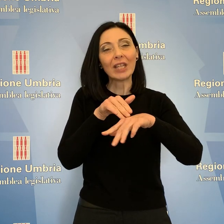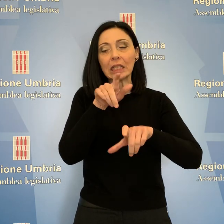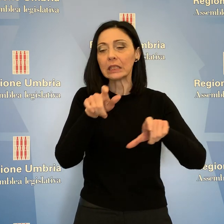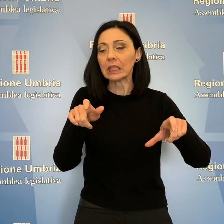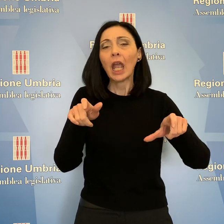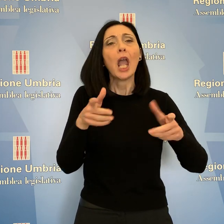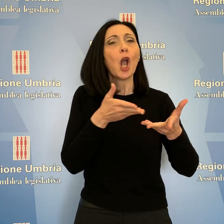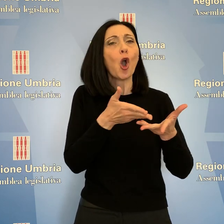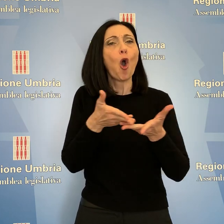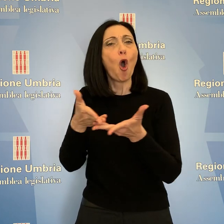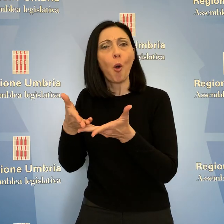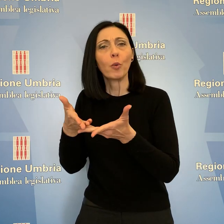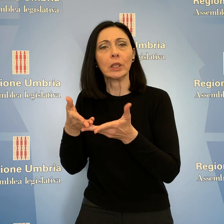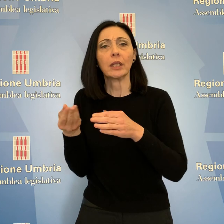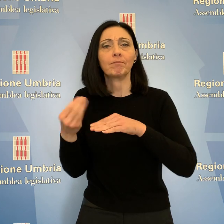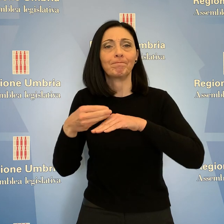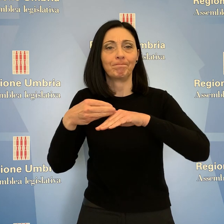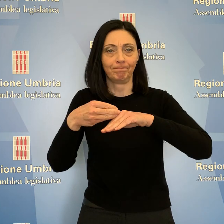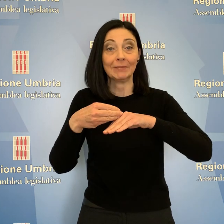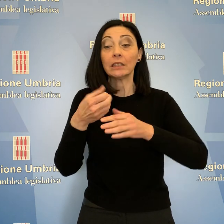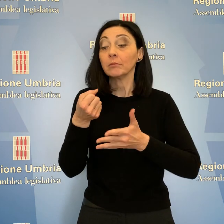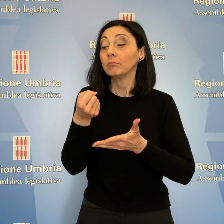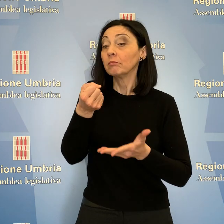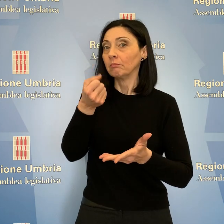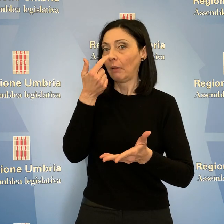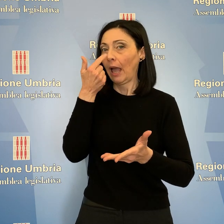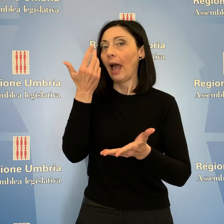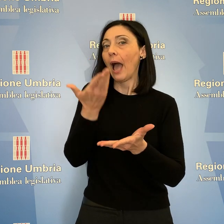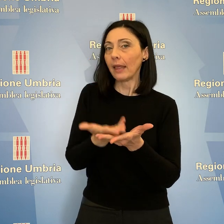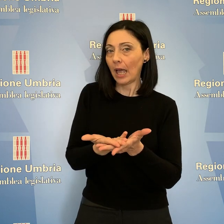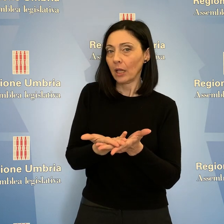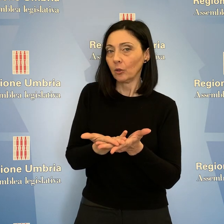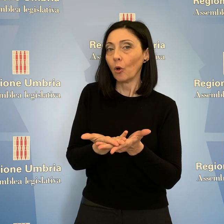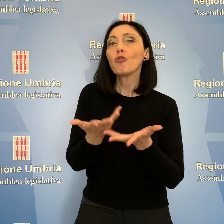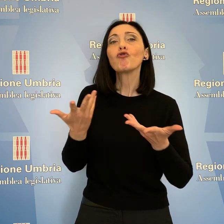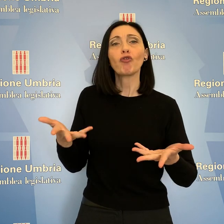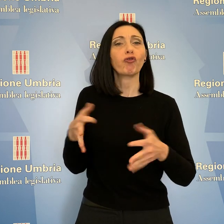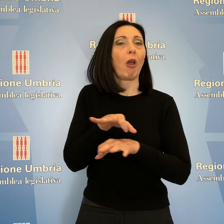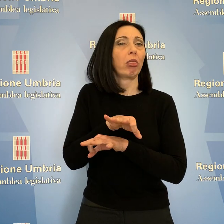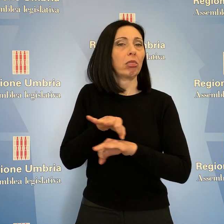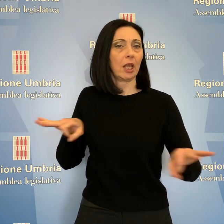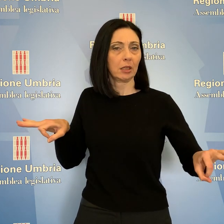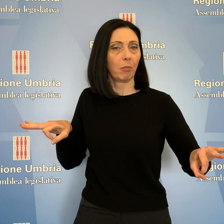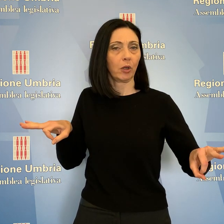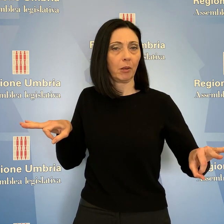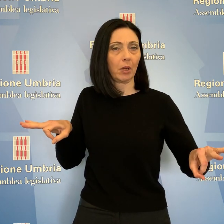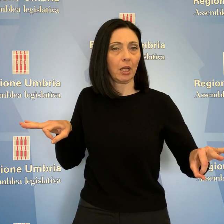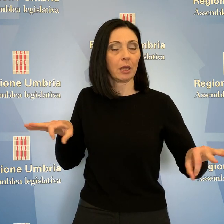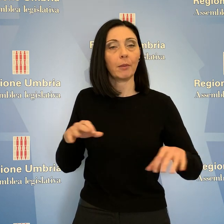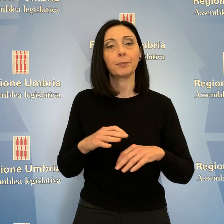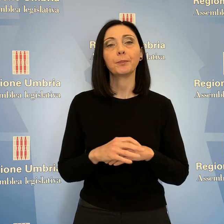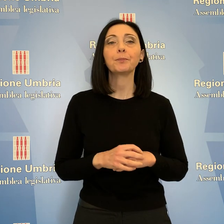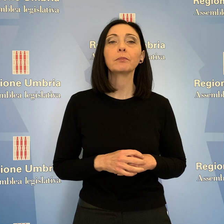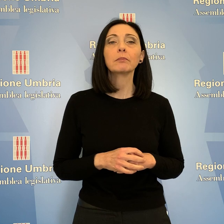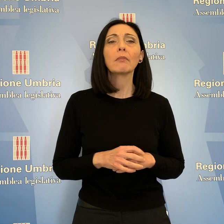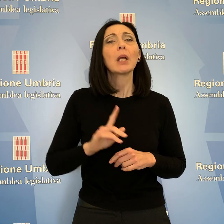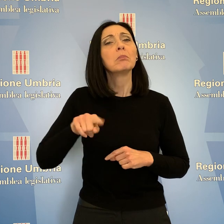servizi alla comunità risorse economiche adeguate, a partire da quelle che già oggi sono nella propria disponibilità,